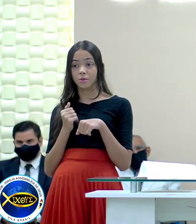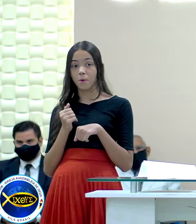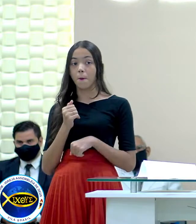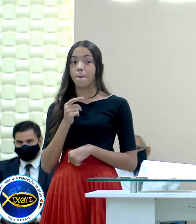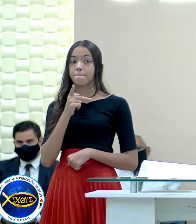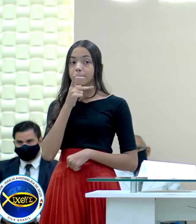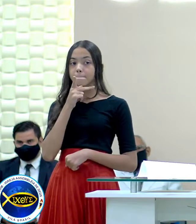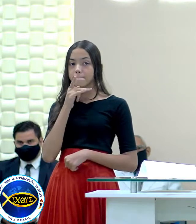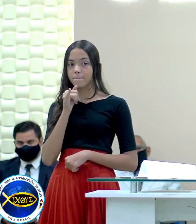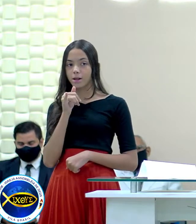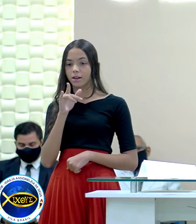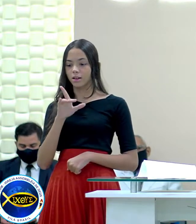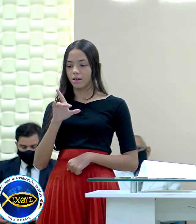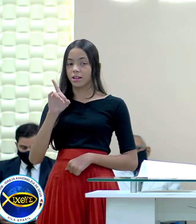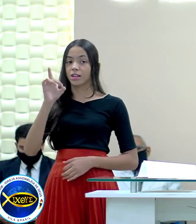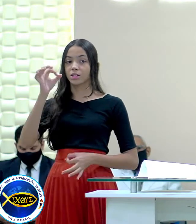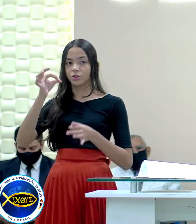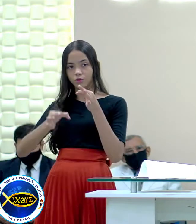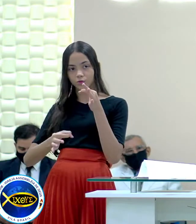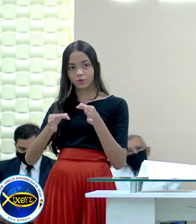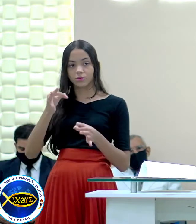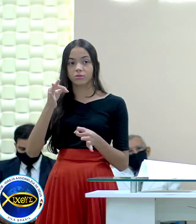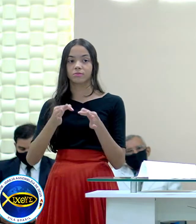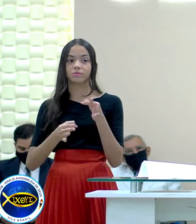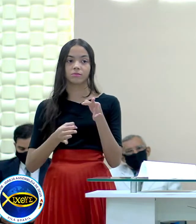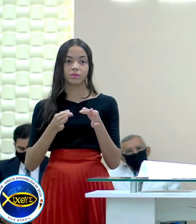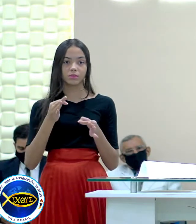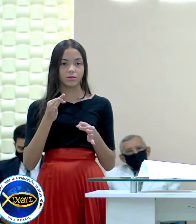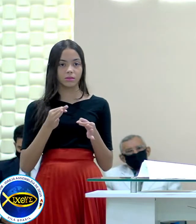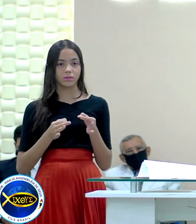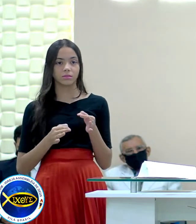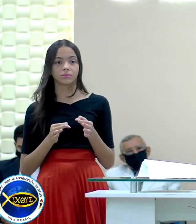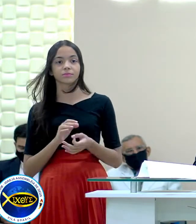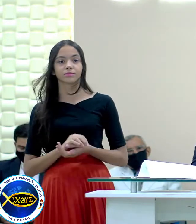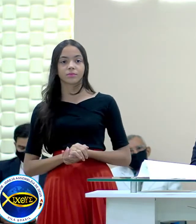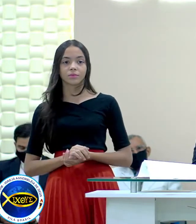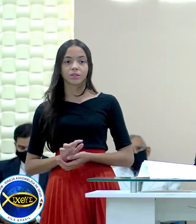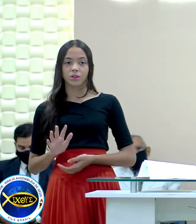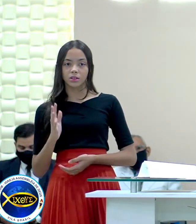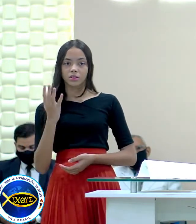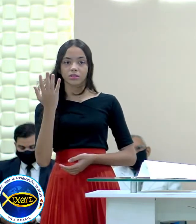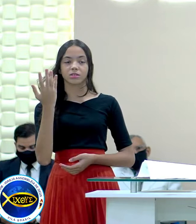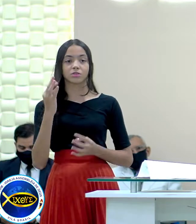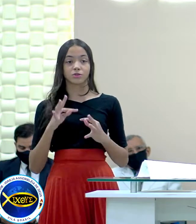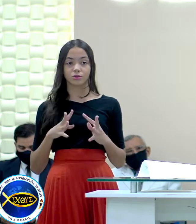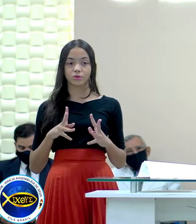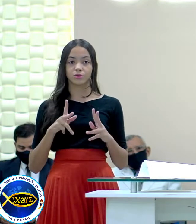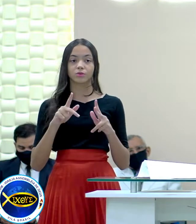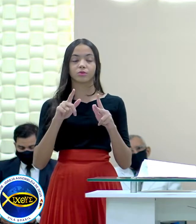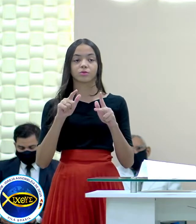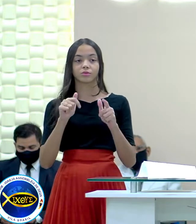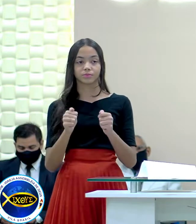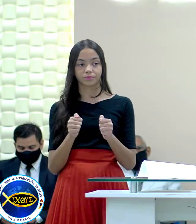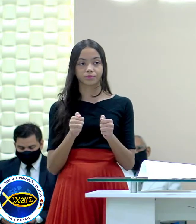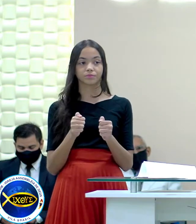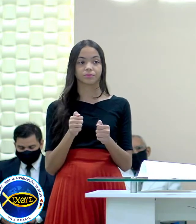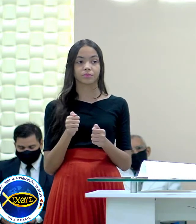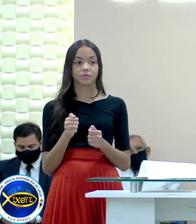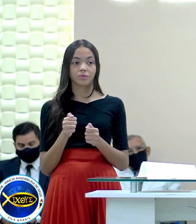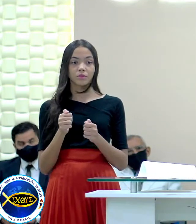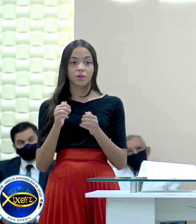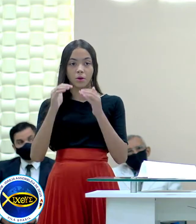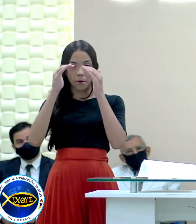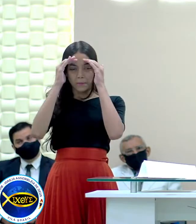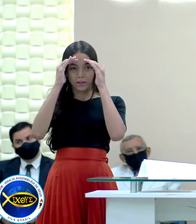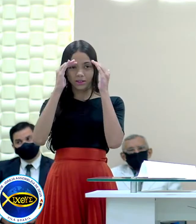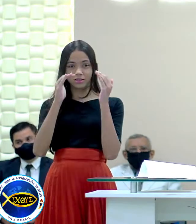aquele que julga imparcialmente as obras de cada um, portem-se com temor durante a